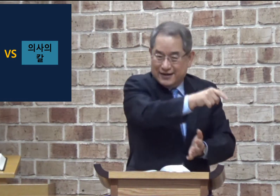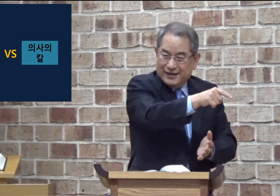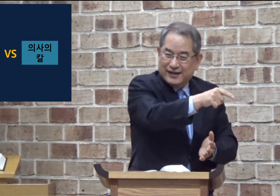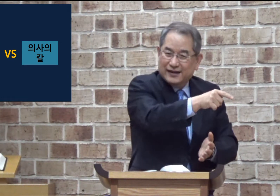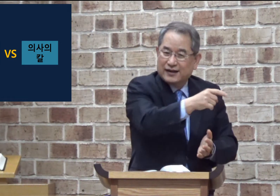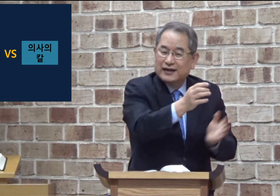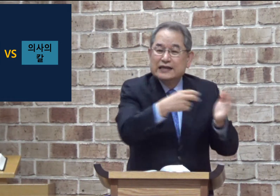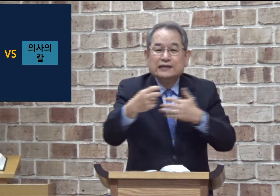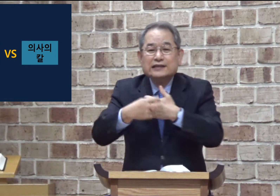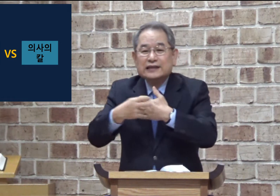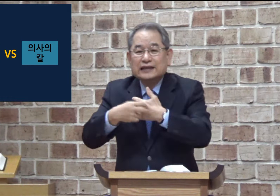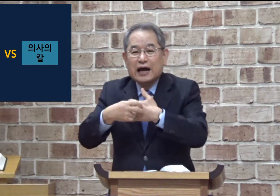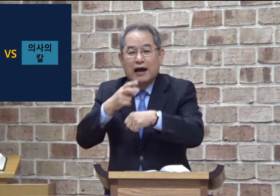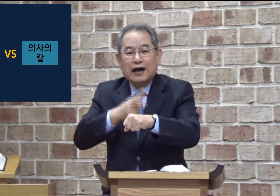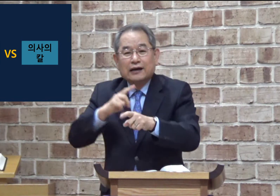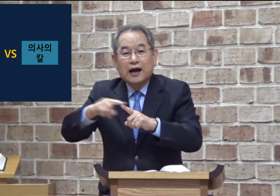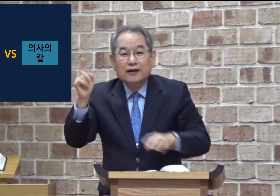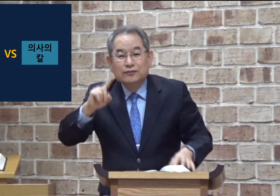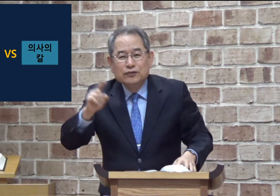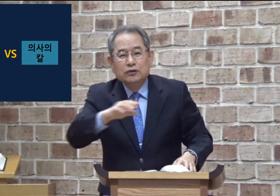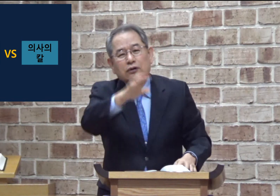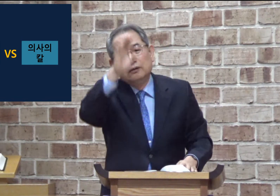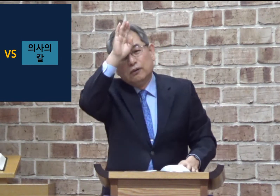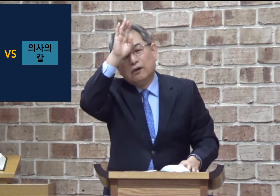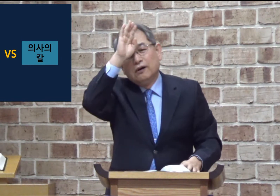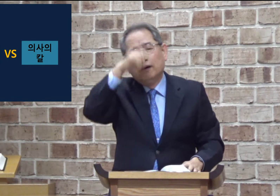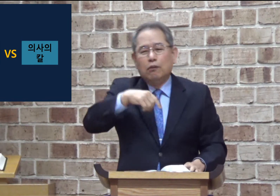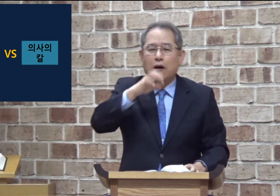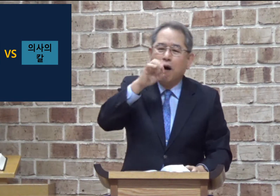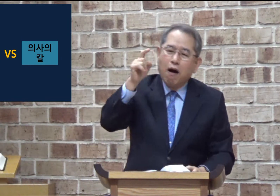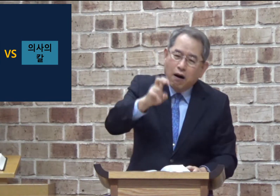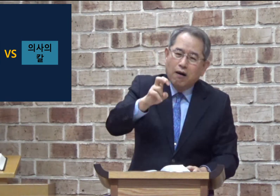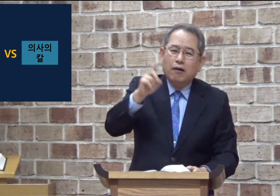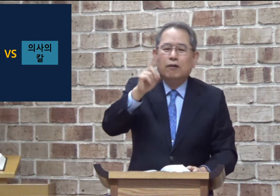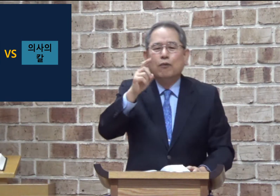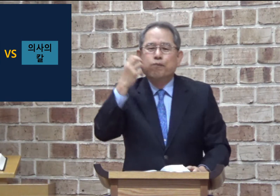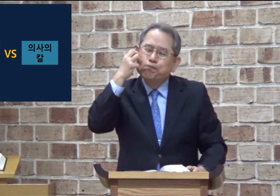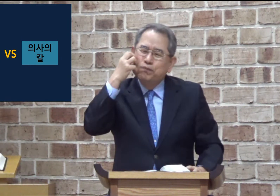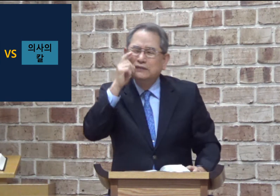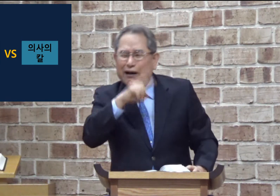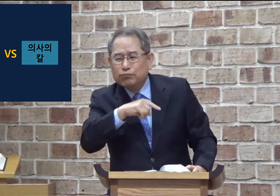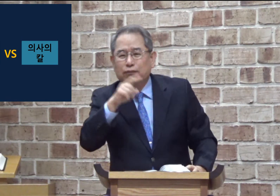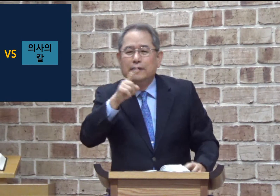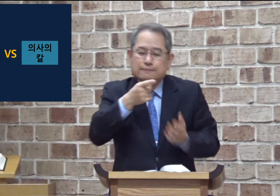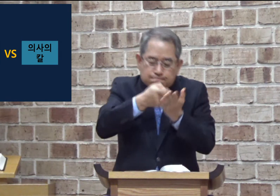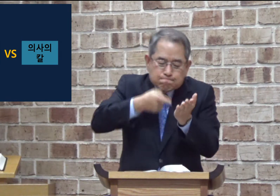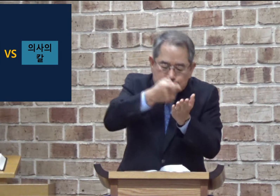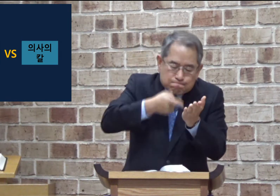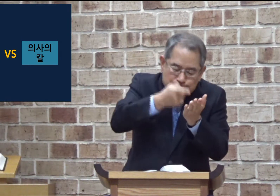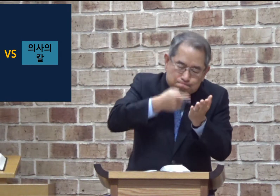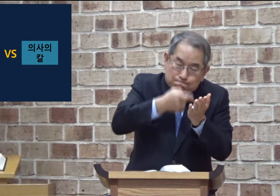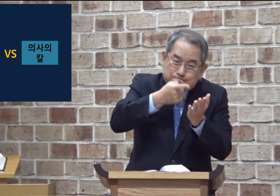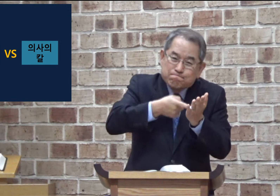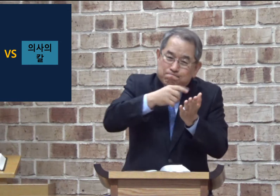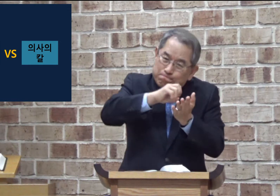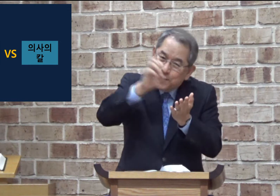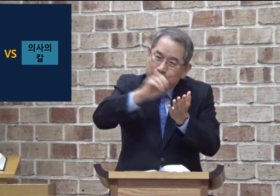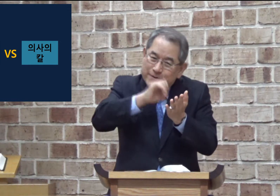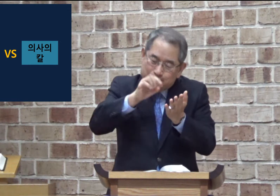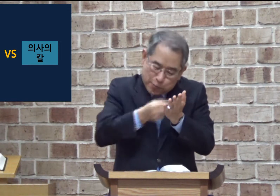병들을 수술로 회복시키는 것입니다. 똑같은 칼이지만 칼은 똑같습니다. 그런데 남에게 상해를